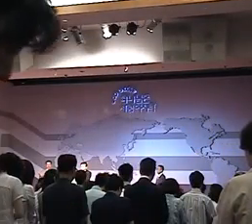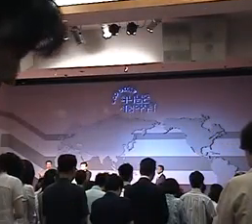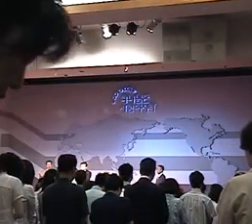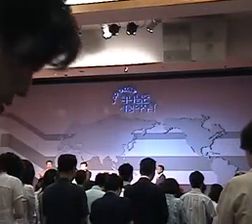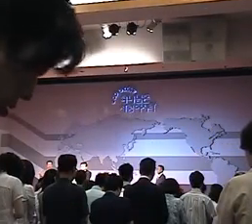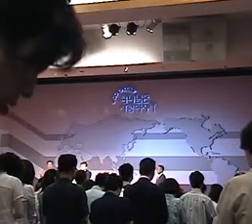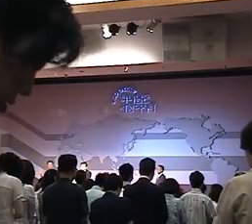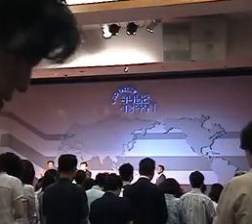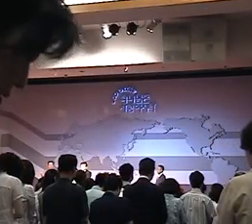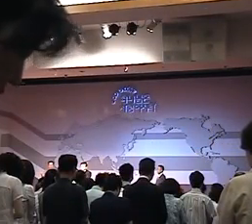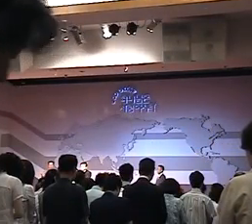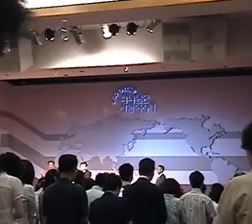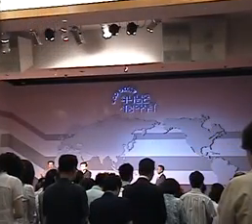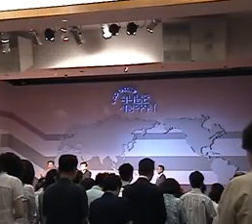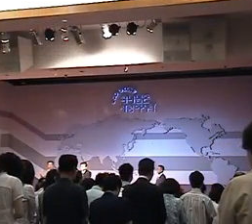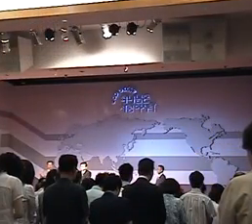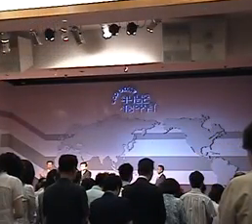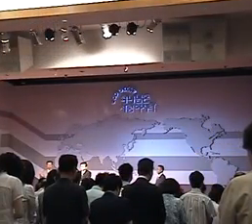함께하여 주시옵소서.